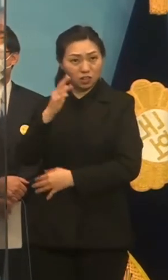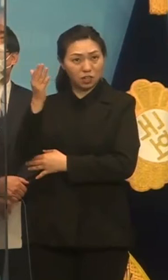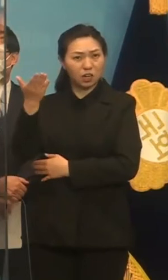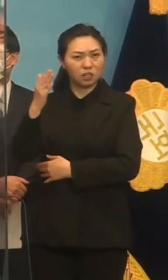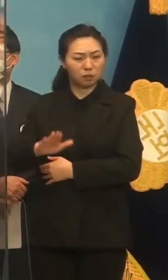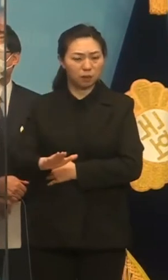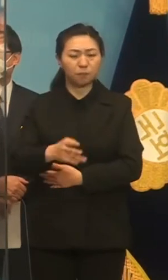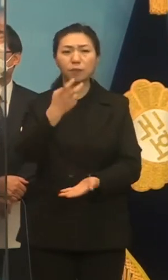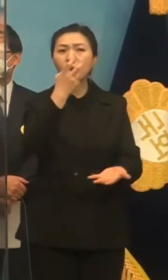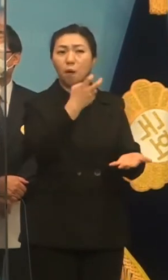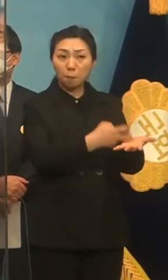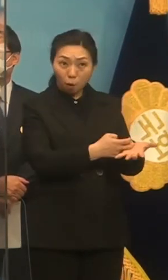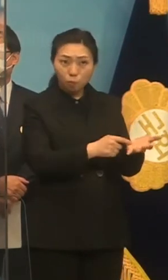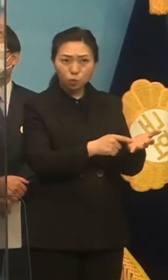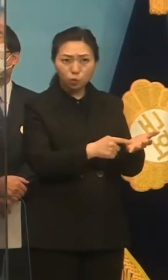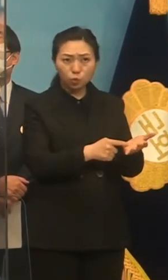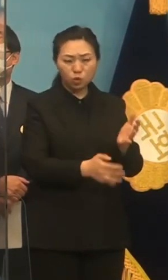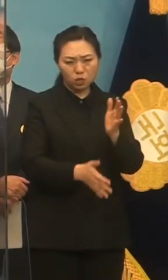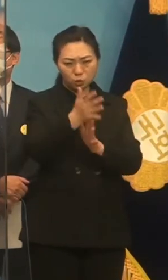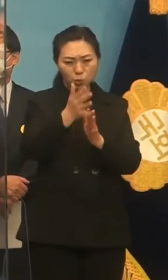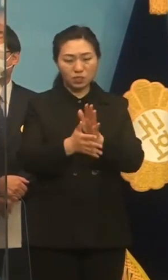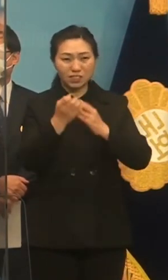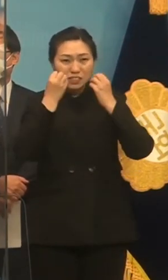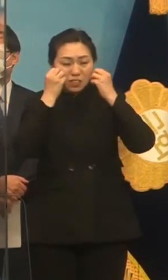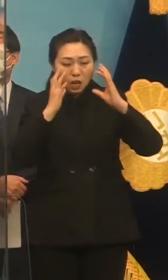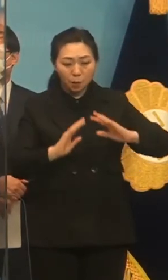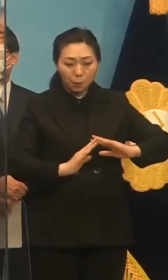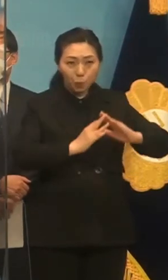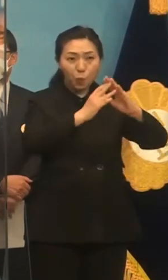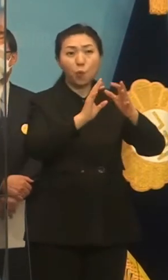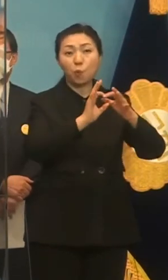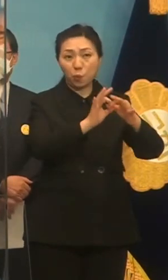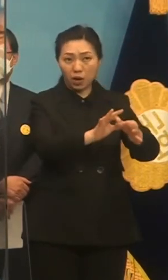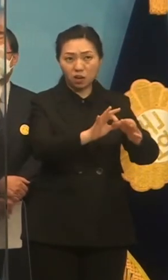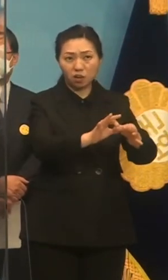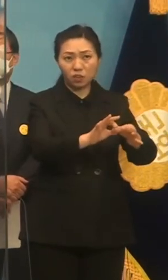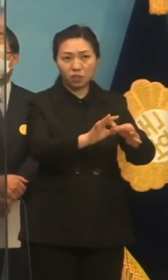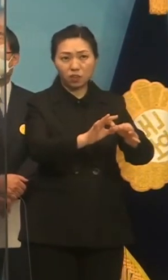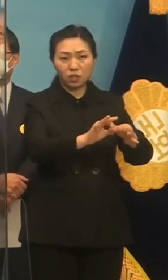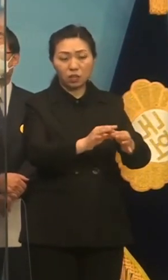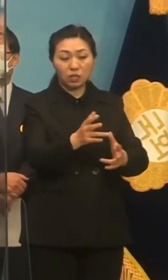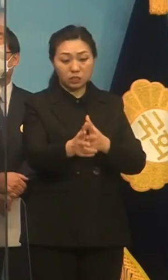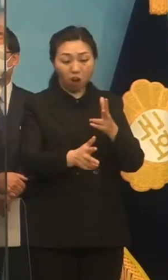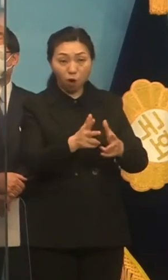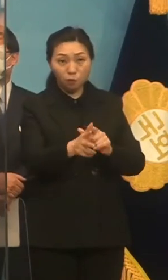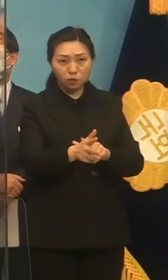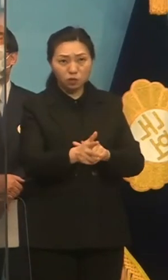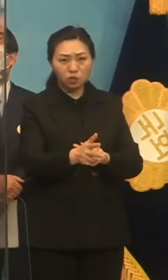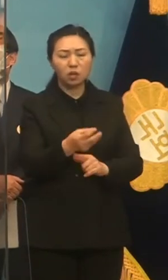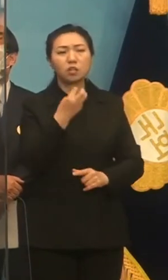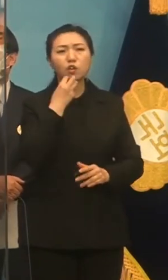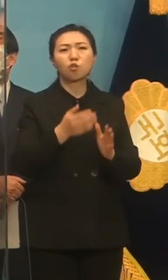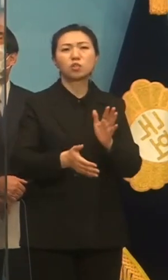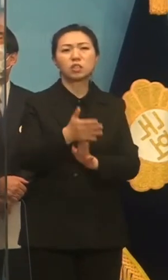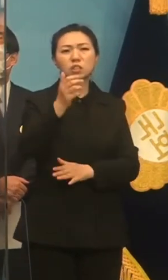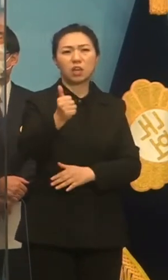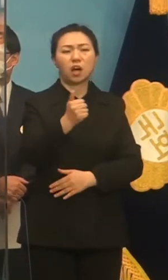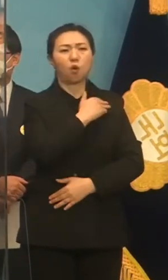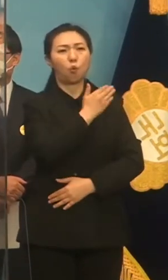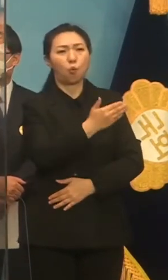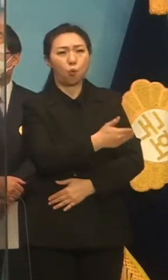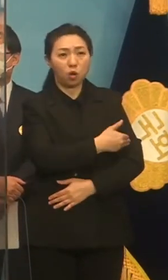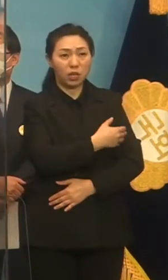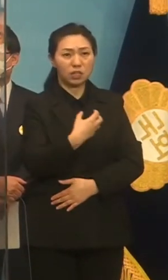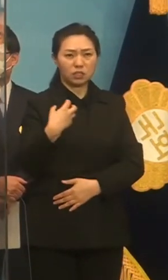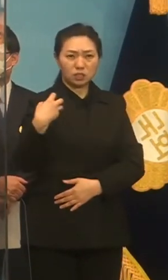으로 도시개발 나와 이런 일 얼른 서울시장에 권한과 책임 역 이건